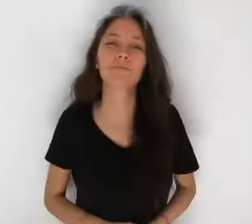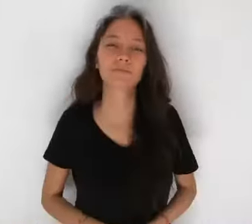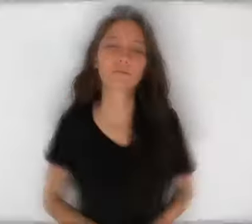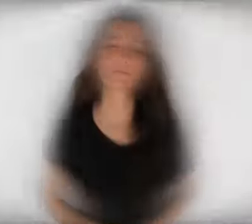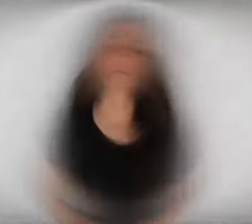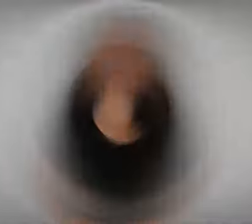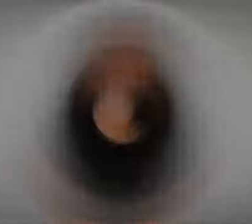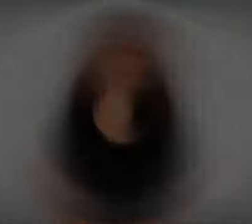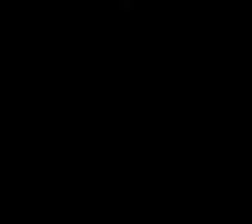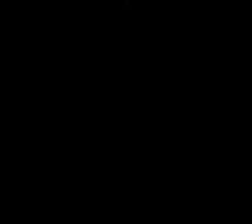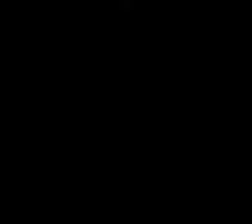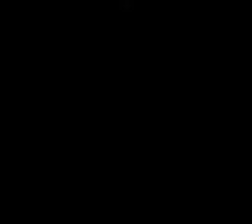señas